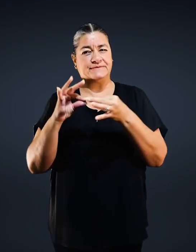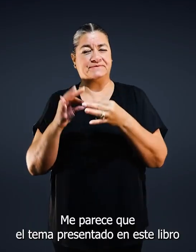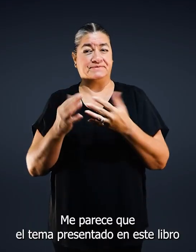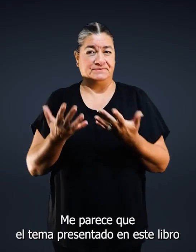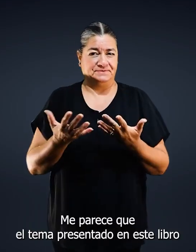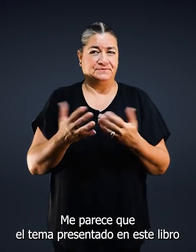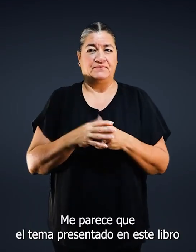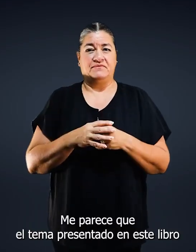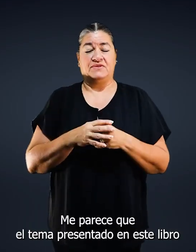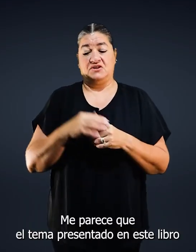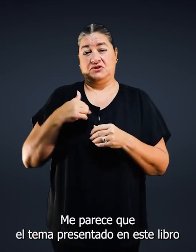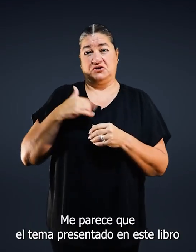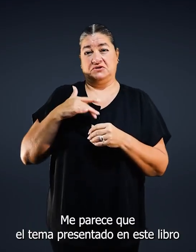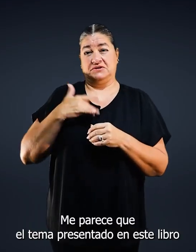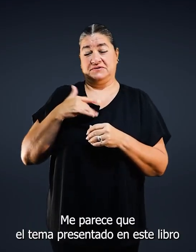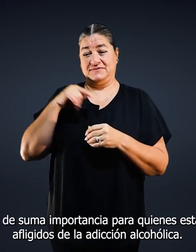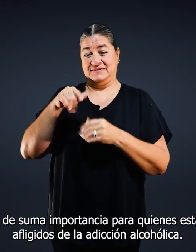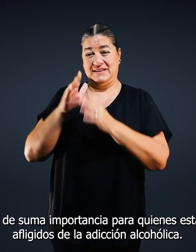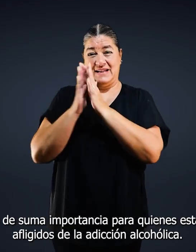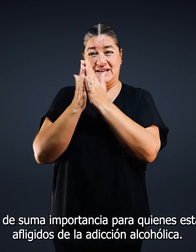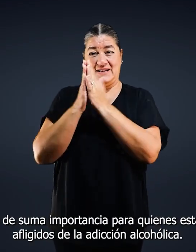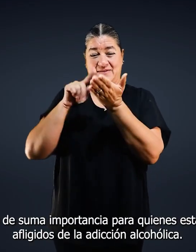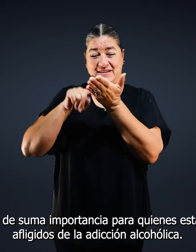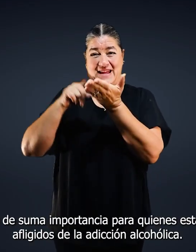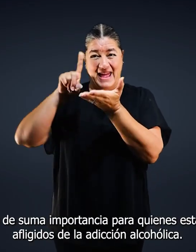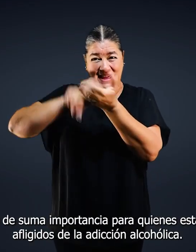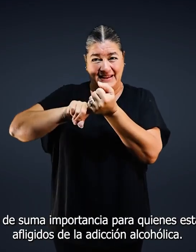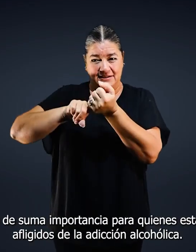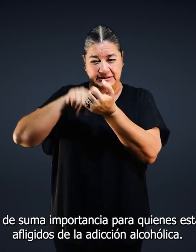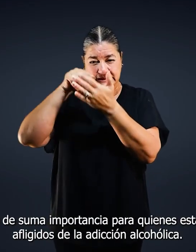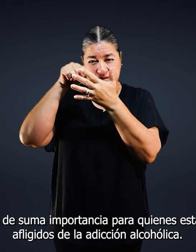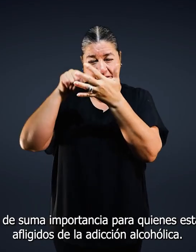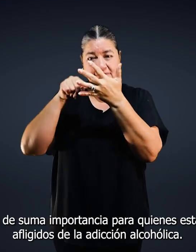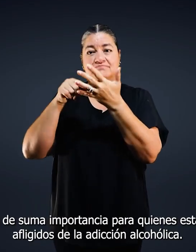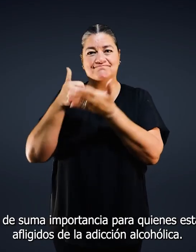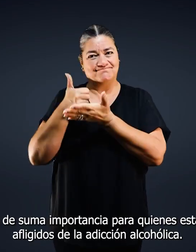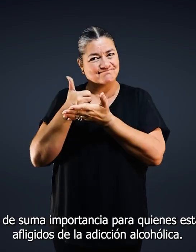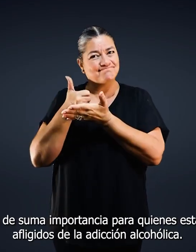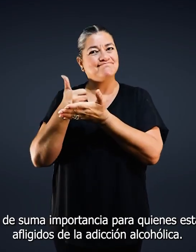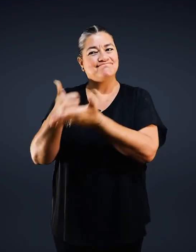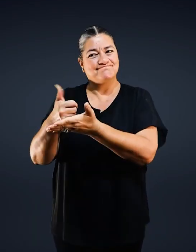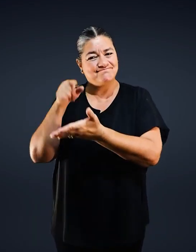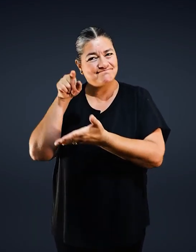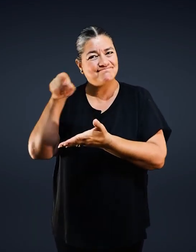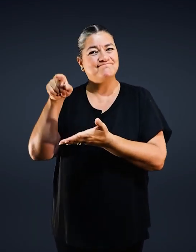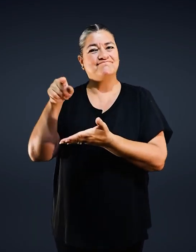Me parece que el tema presentado en este libro es de suma importancia para quienes están afligidos de la adicción alcohólica.